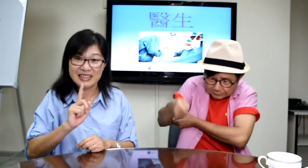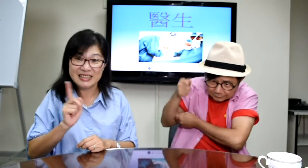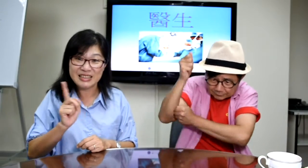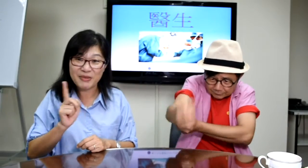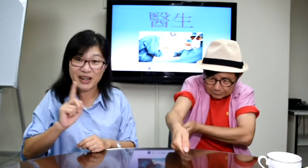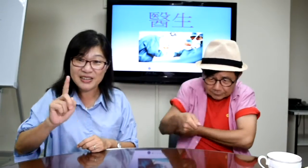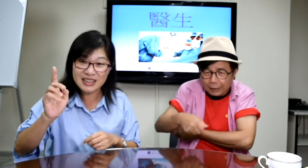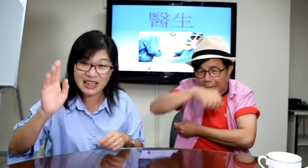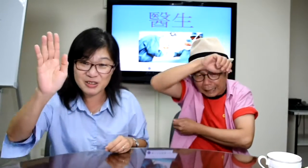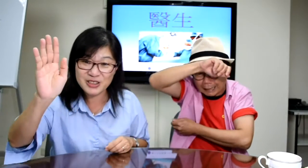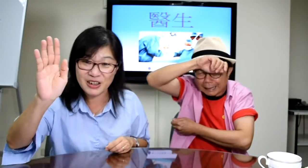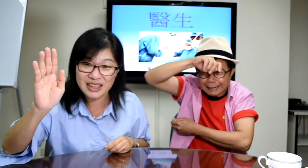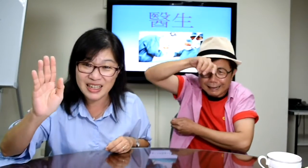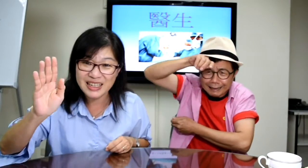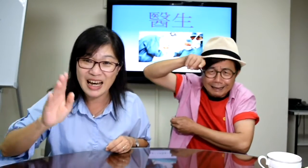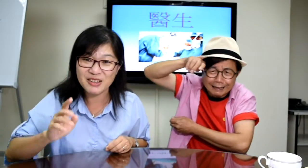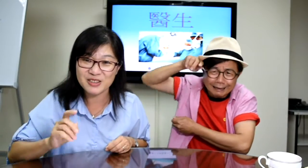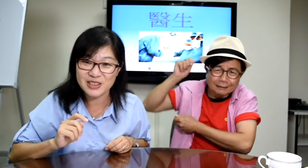什么？好，举手了 ，Lina 又举手了。